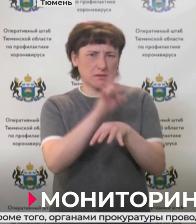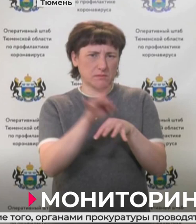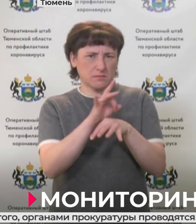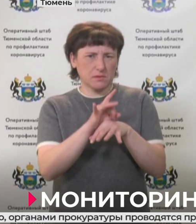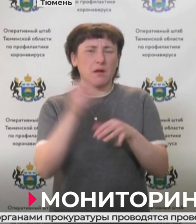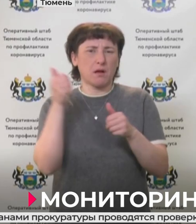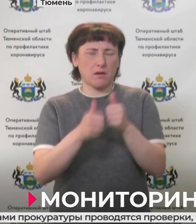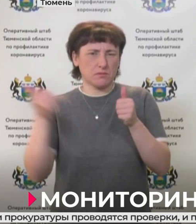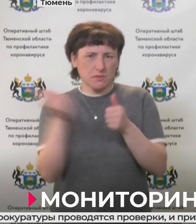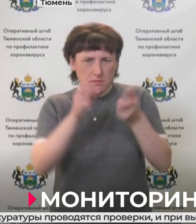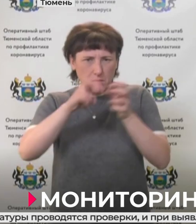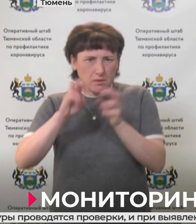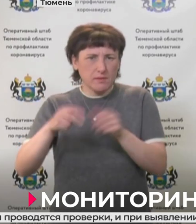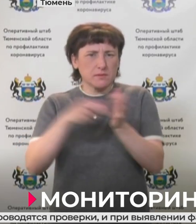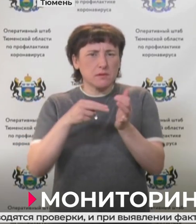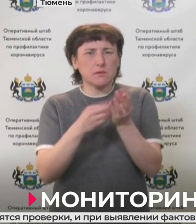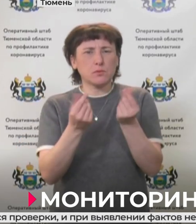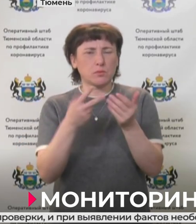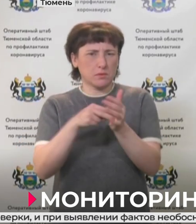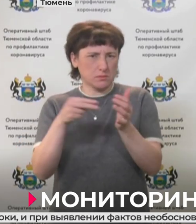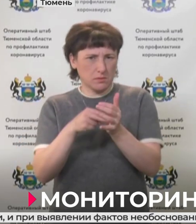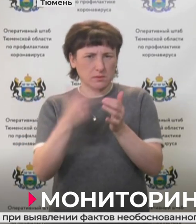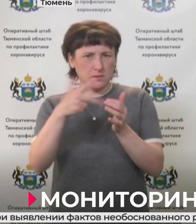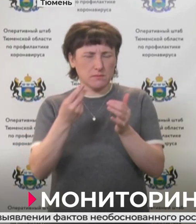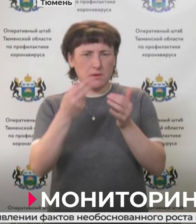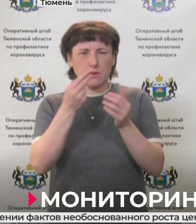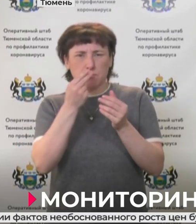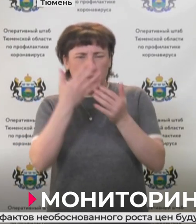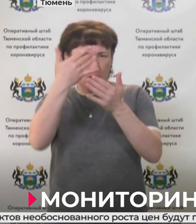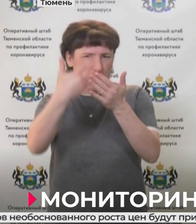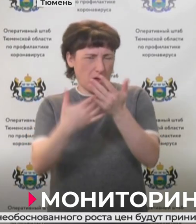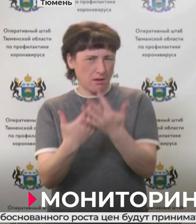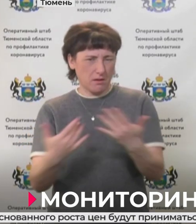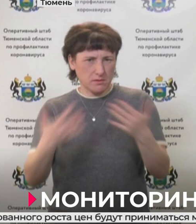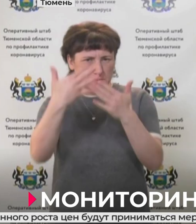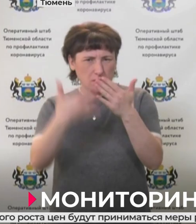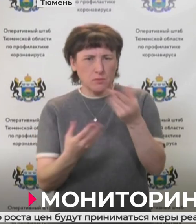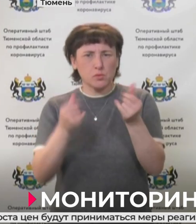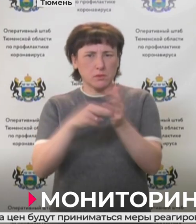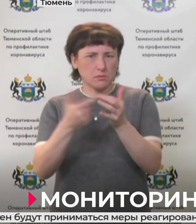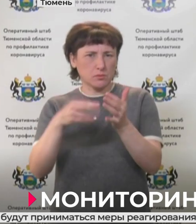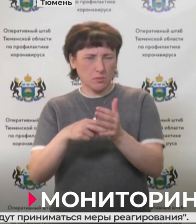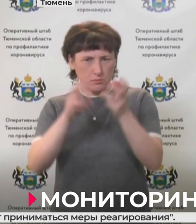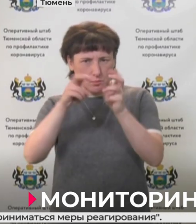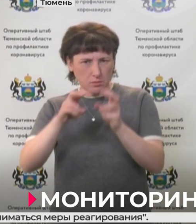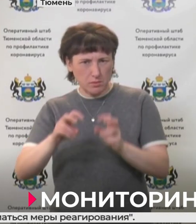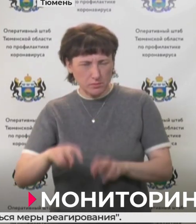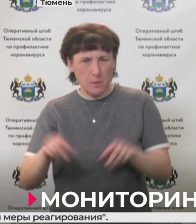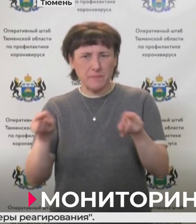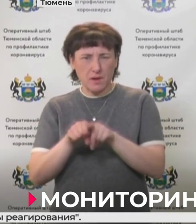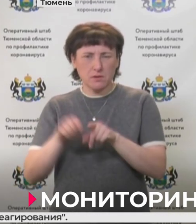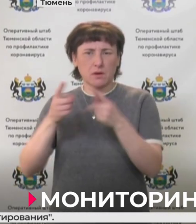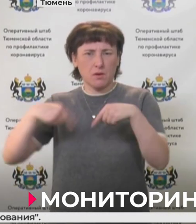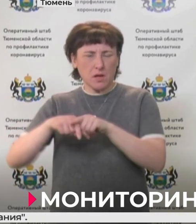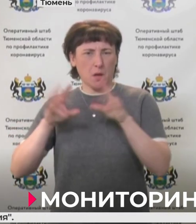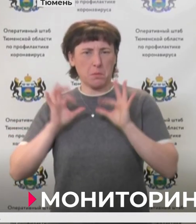продолжен еженедельный мониторинг цен по 32 наименованиям социально значимых продовольственных товаров. Кроме того, органами прокуратуры